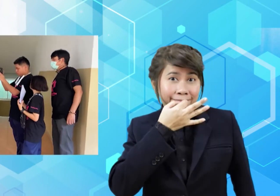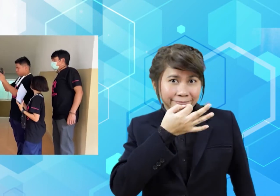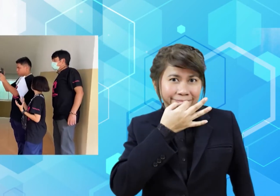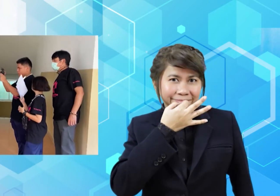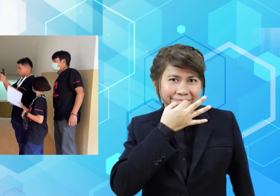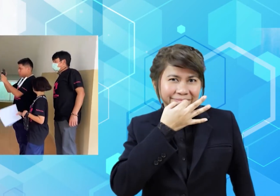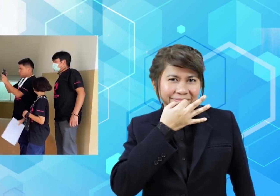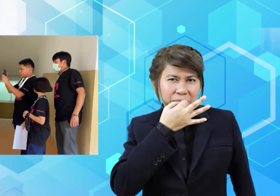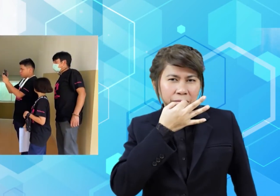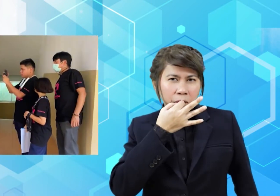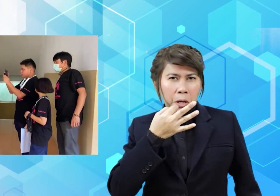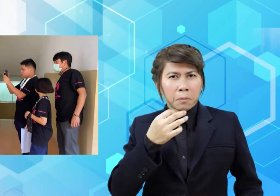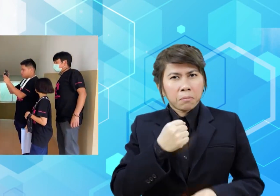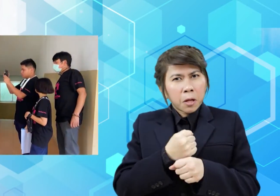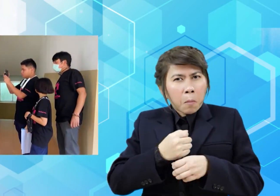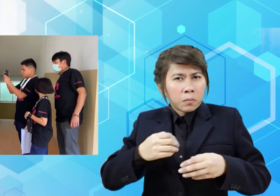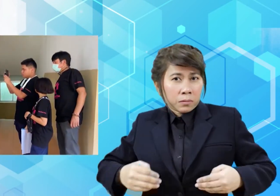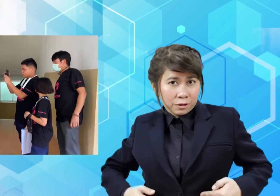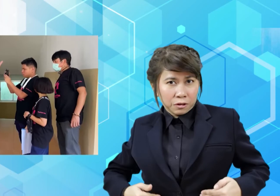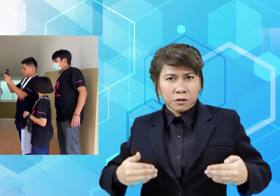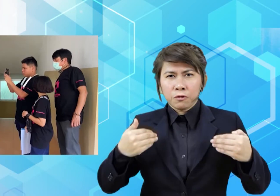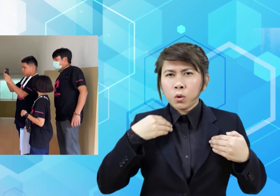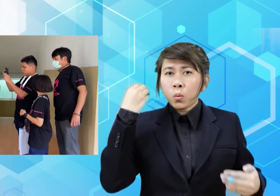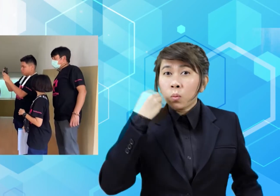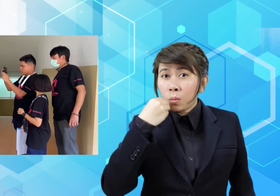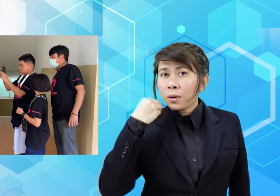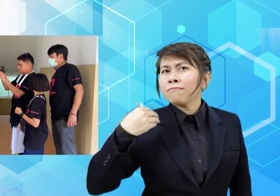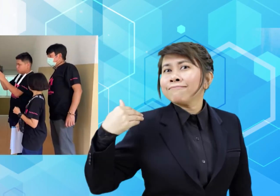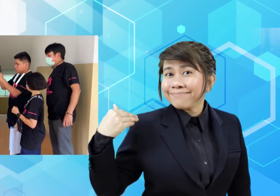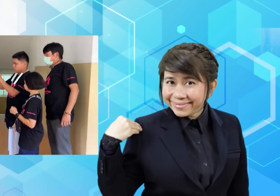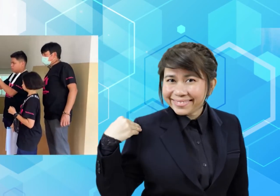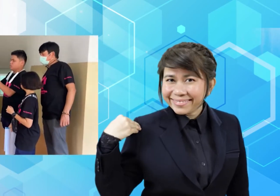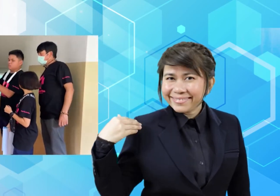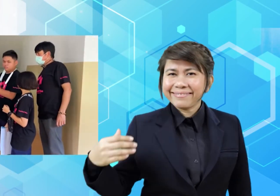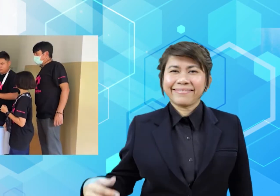ารถสร้างอาชีพและนำไปใช้ในการดำรงชีวิต